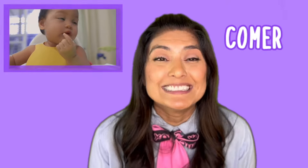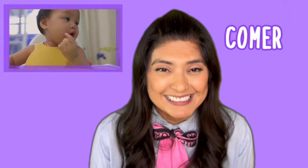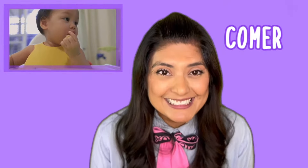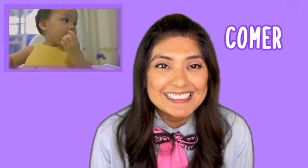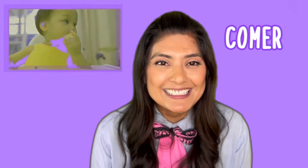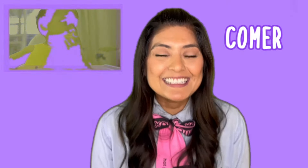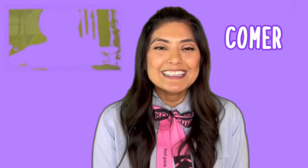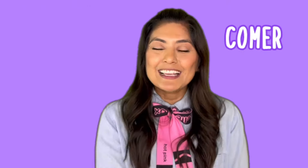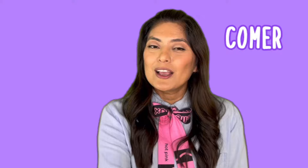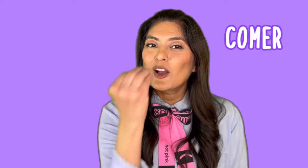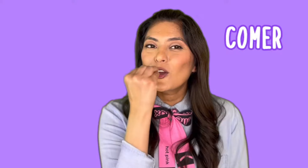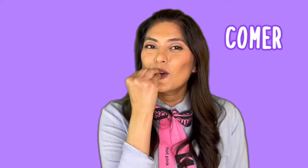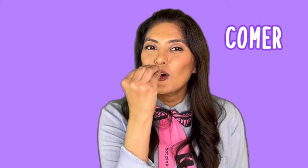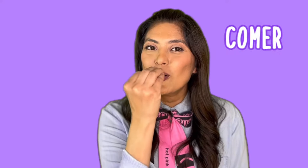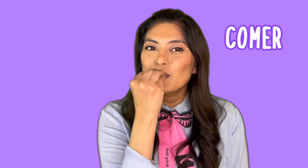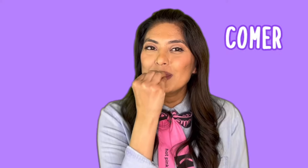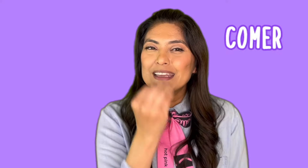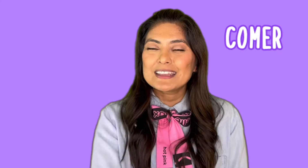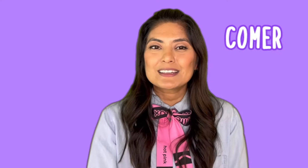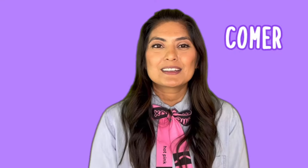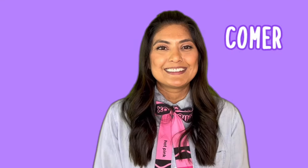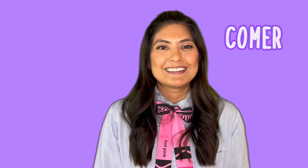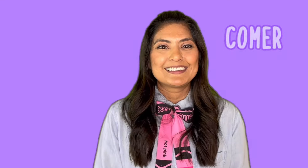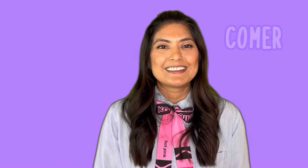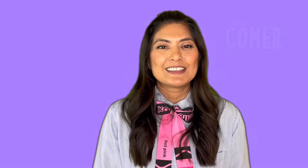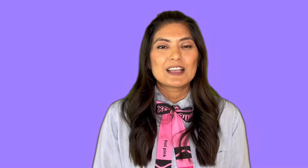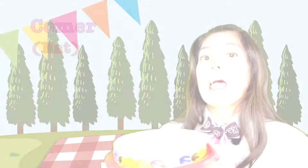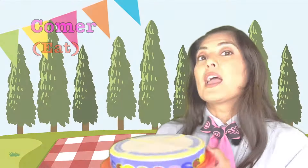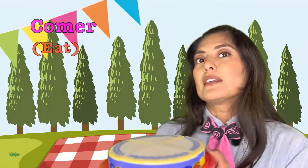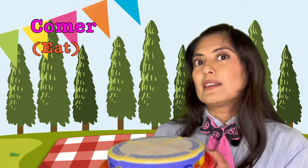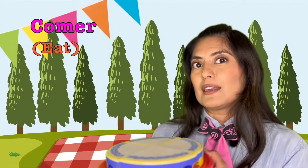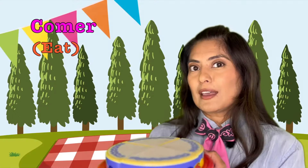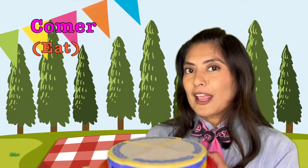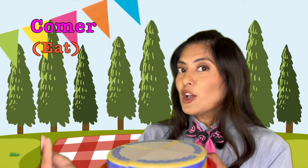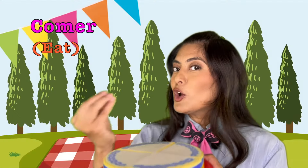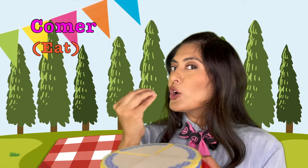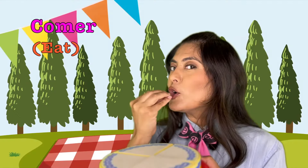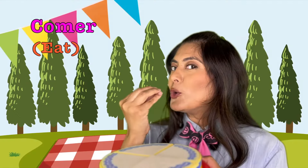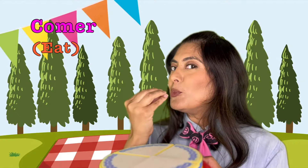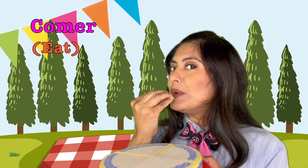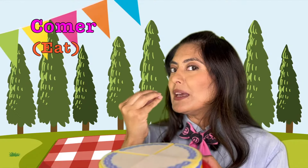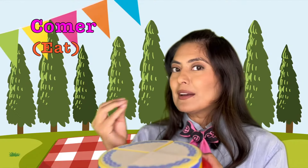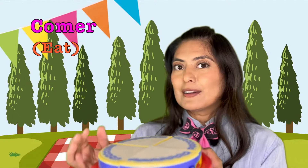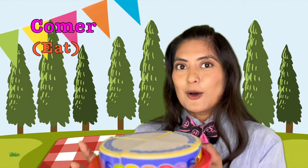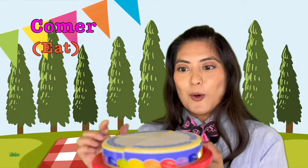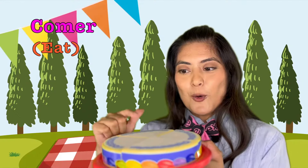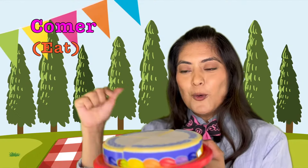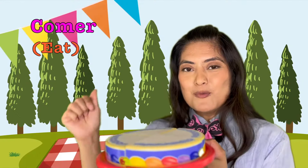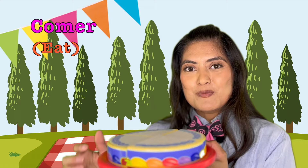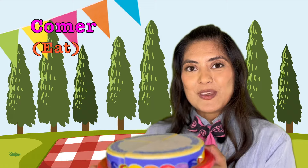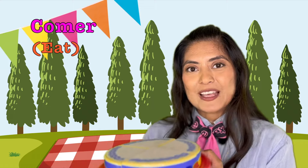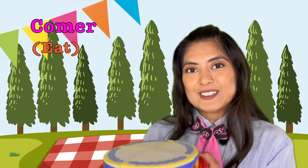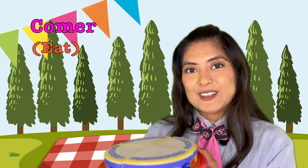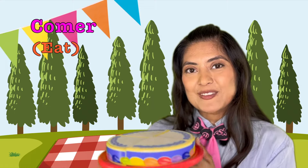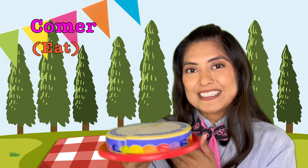¡Sí! Comer. ¿Quieren comer un pedazo de